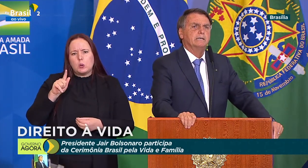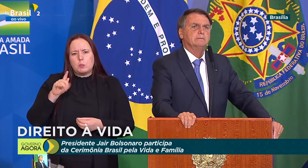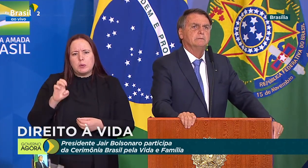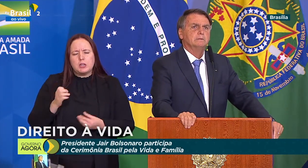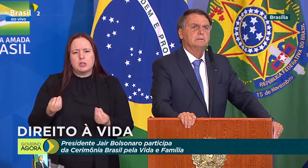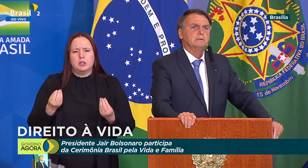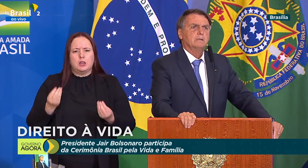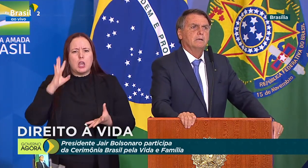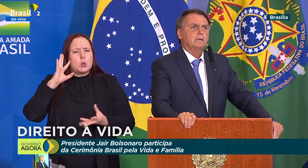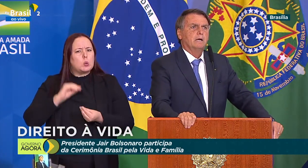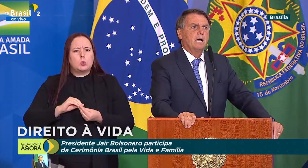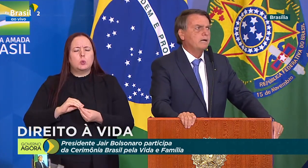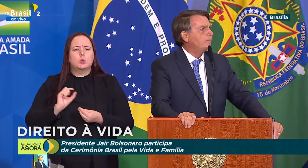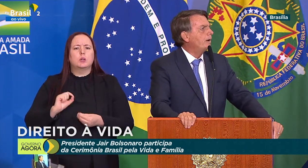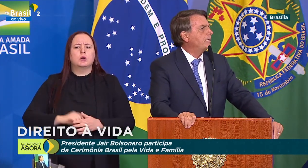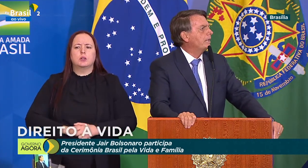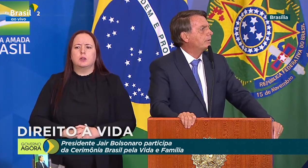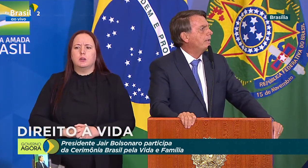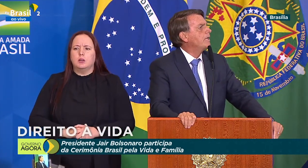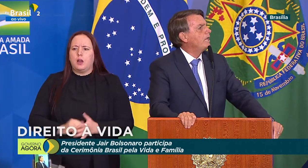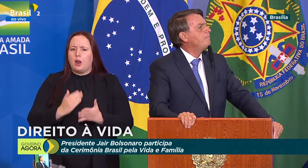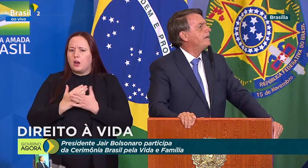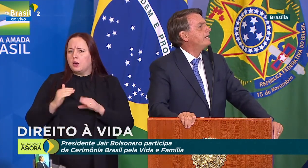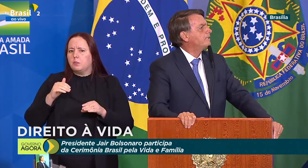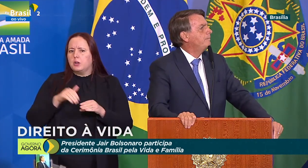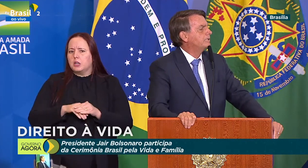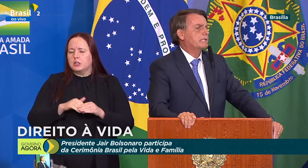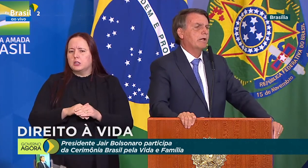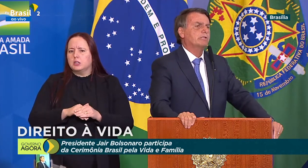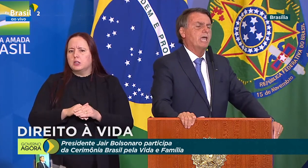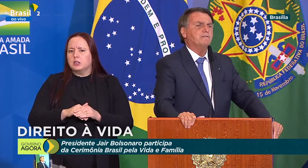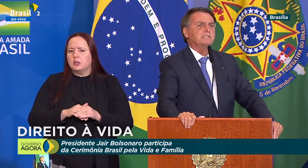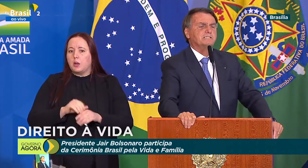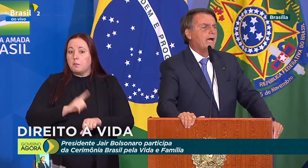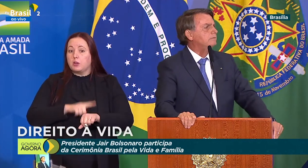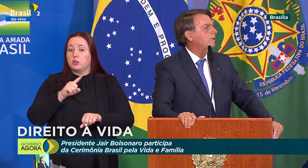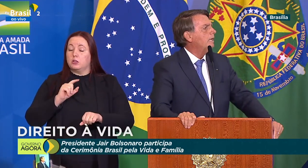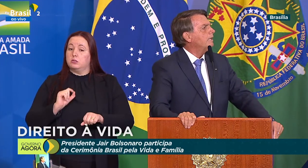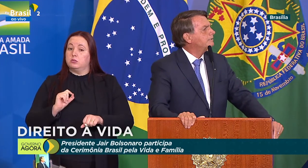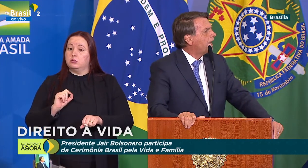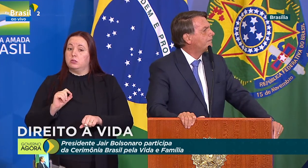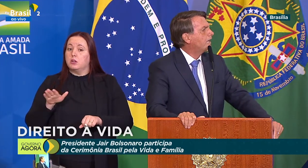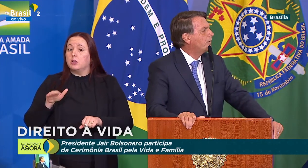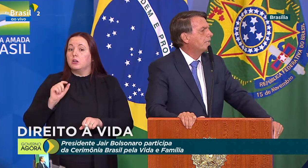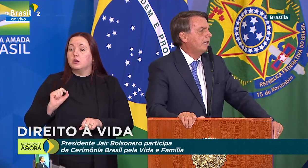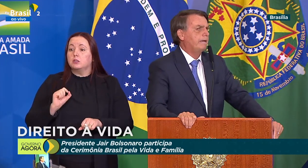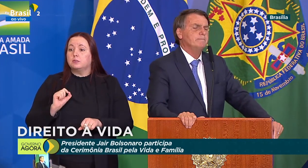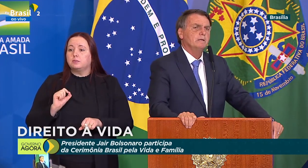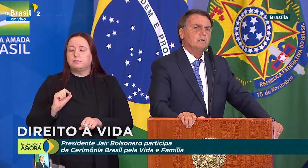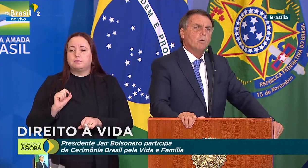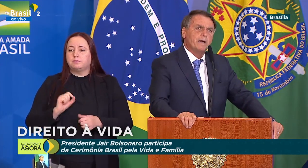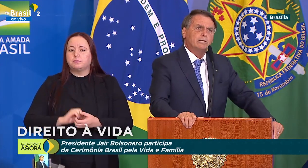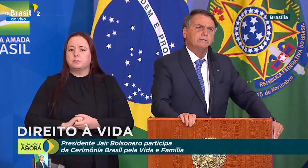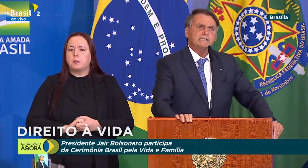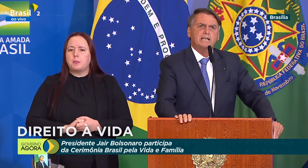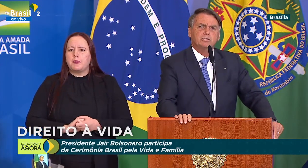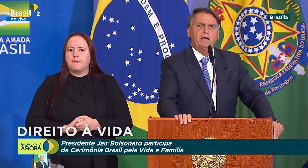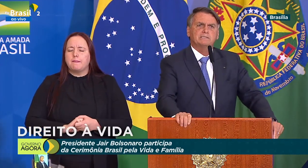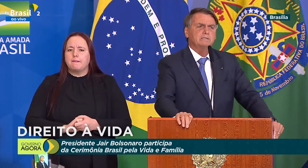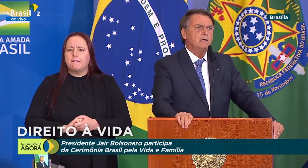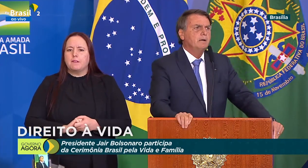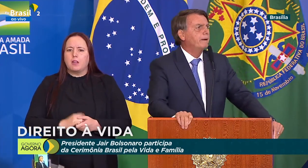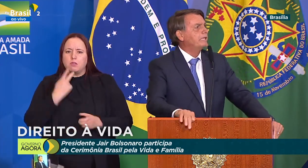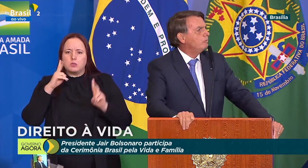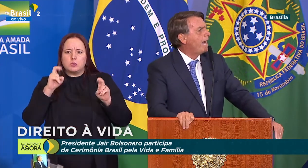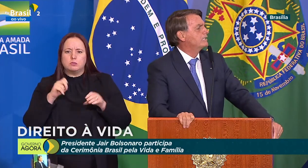de forma indireta já acabou as eleições imediatamente é o chefe de estado deve quer conhecer o ganhador